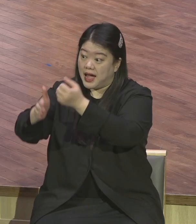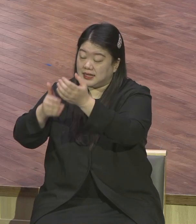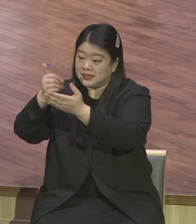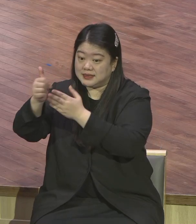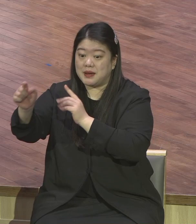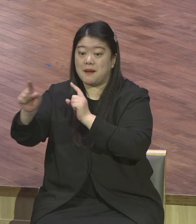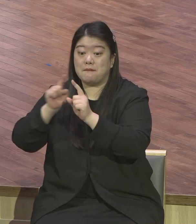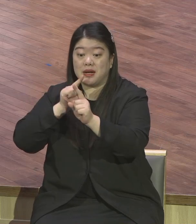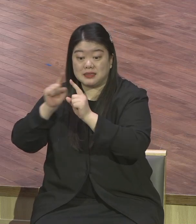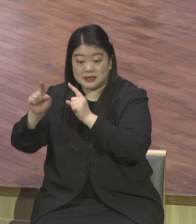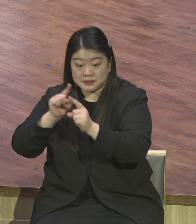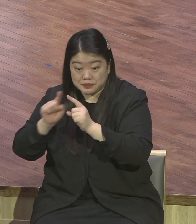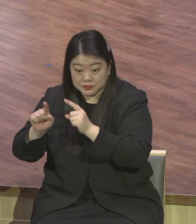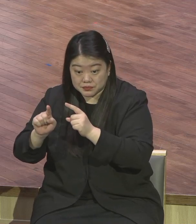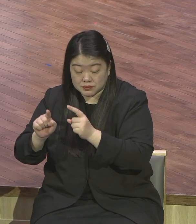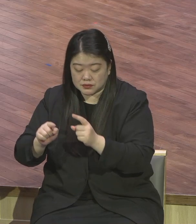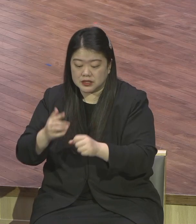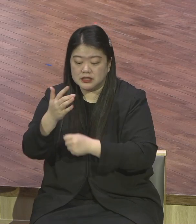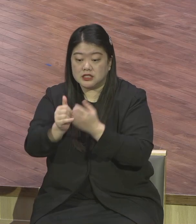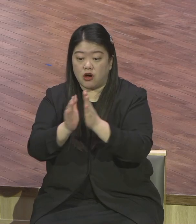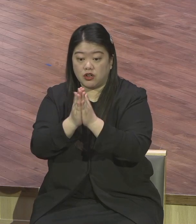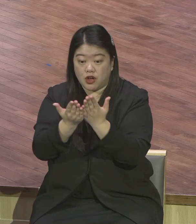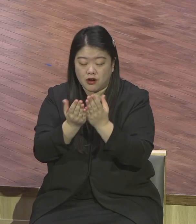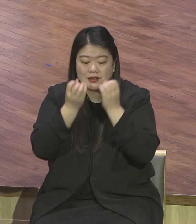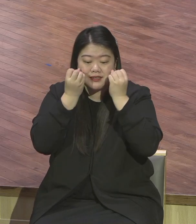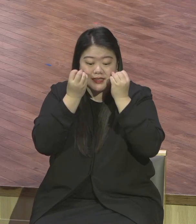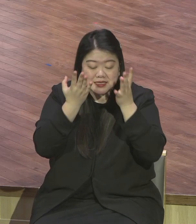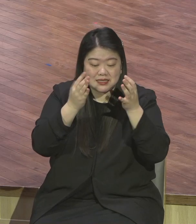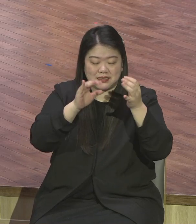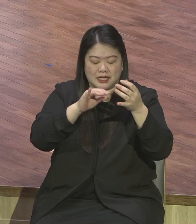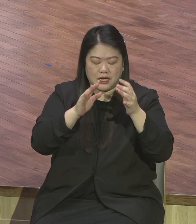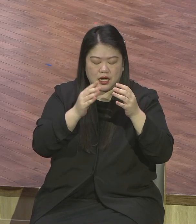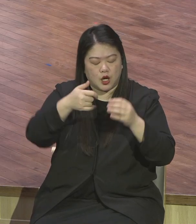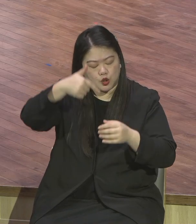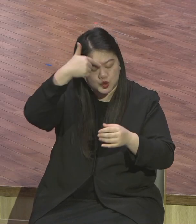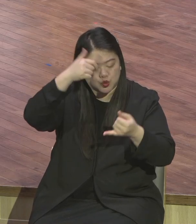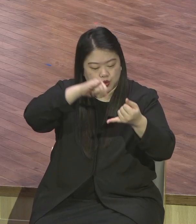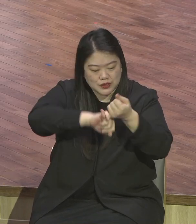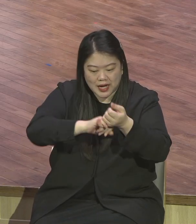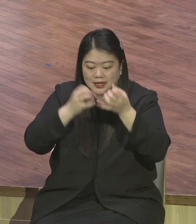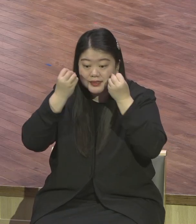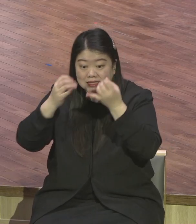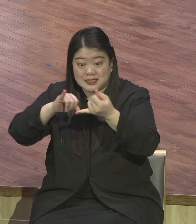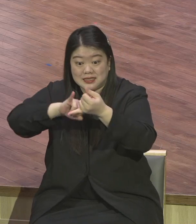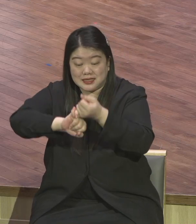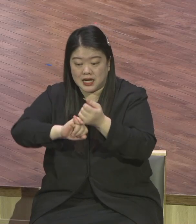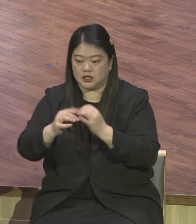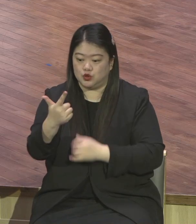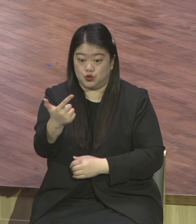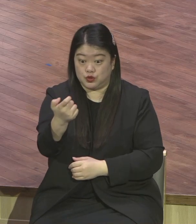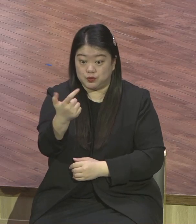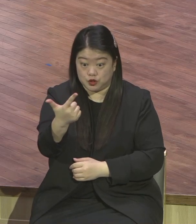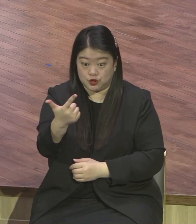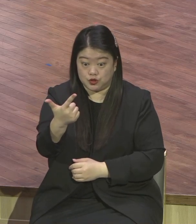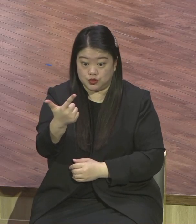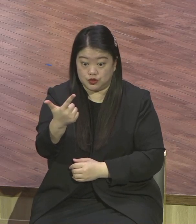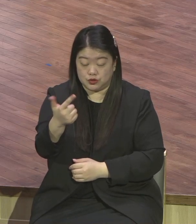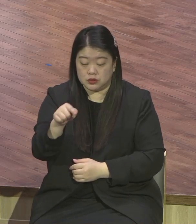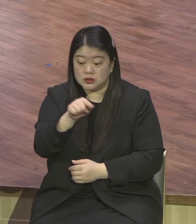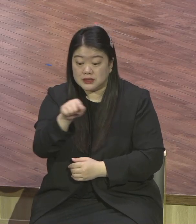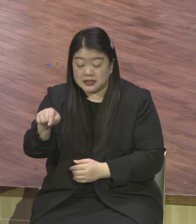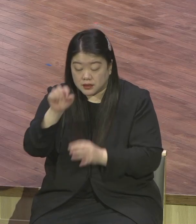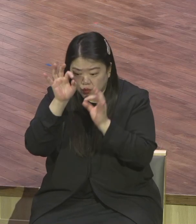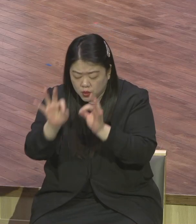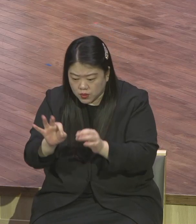말씀은 우리가 어떻게 하나님을 즐거워하고 영화롭게 할 것인가를 정확하게 명하신 유일한